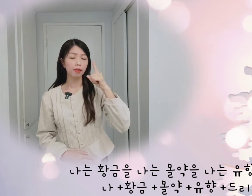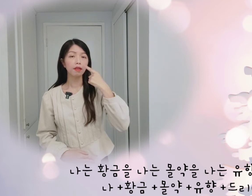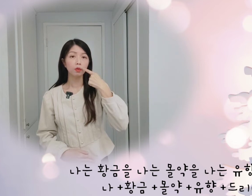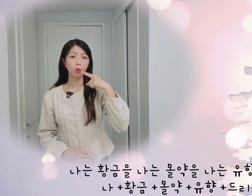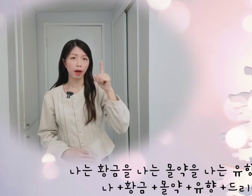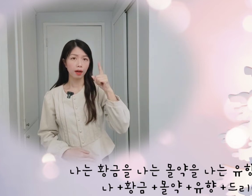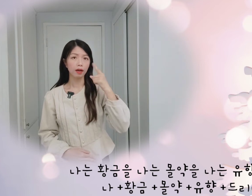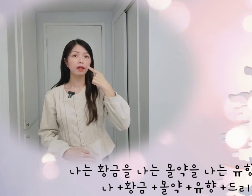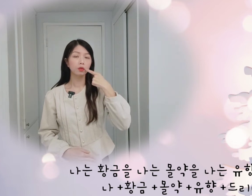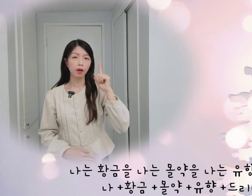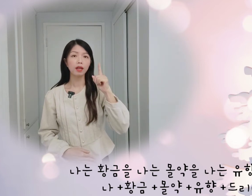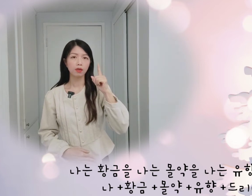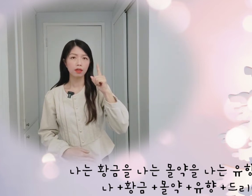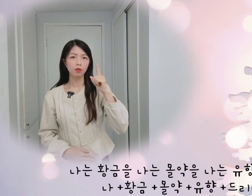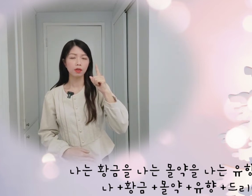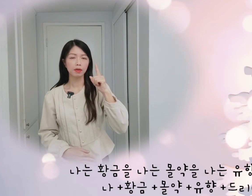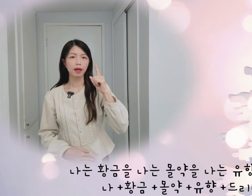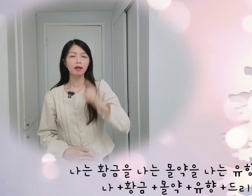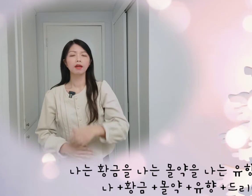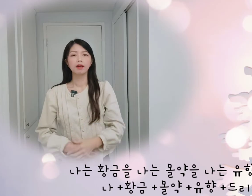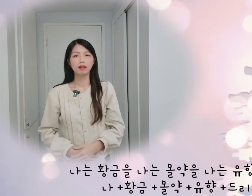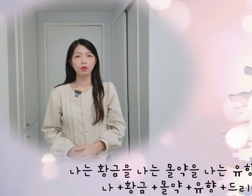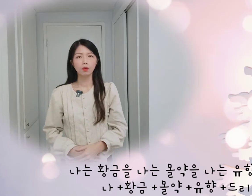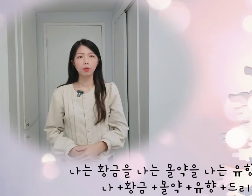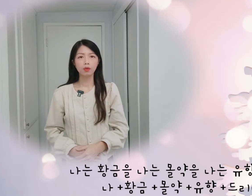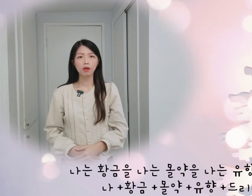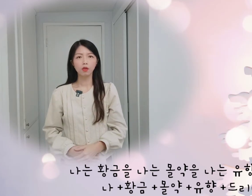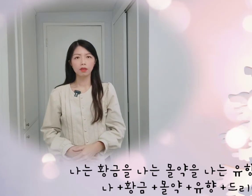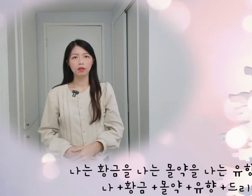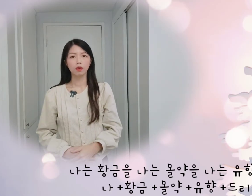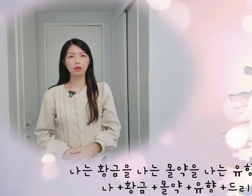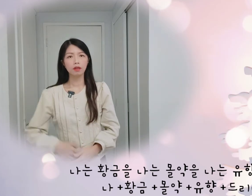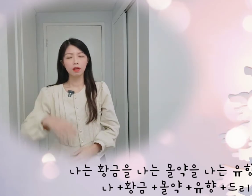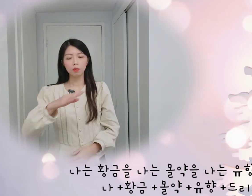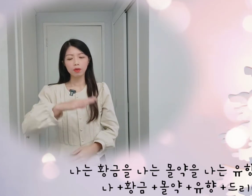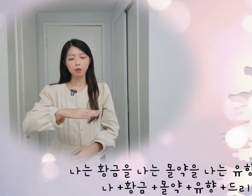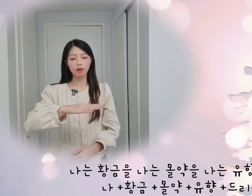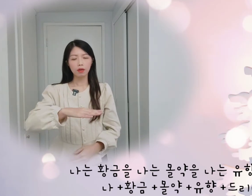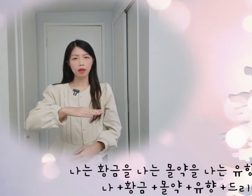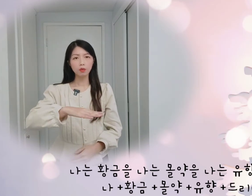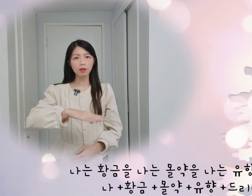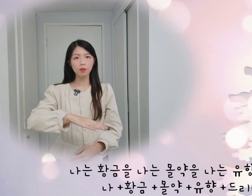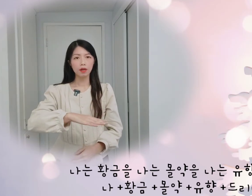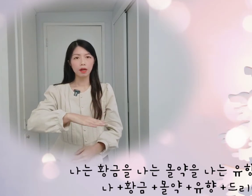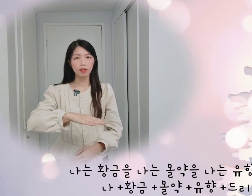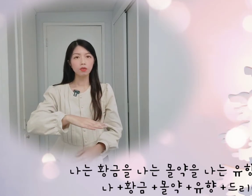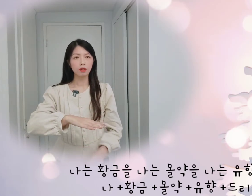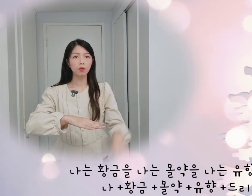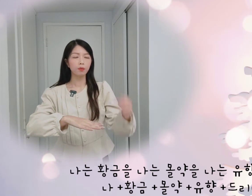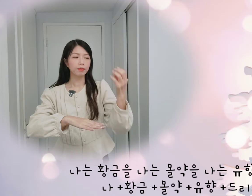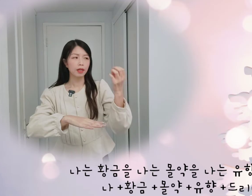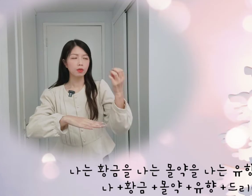돌려주시면 노랑이라고 하는 뜻의 수어가 됩니다. 그리고 보석이라고 하는 뜻의 수어는 왼손을 이렇게 손등이 위를